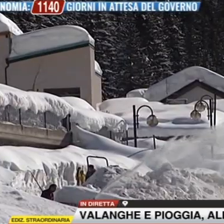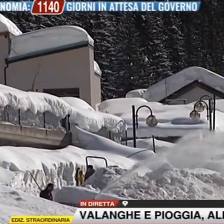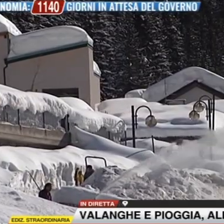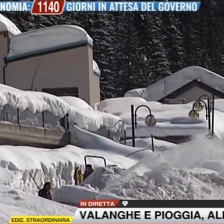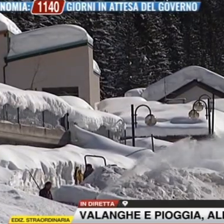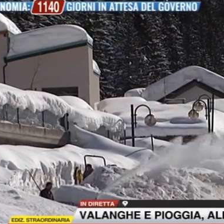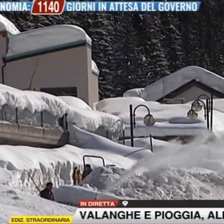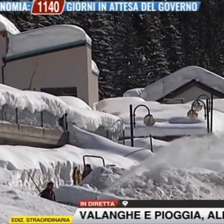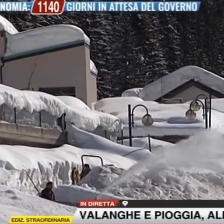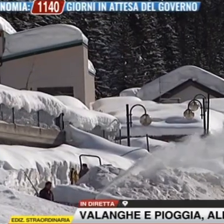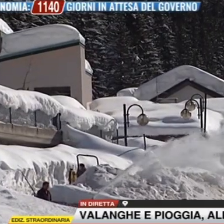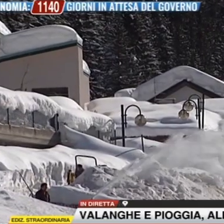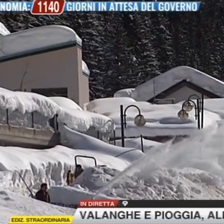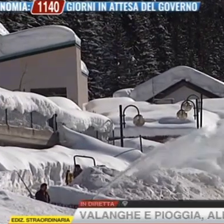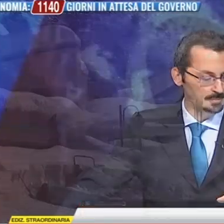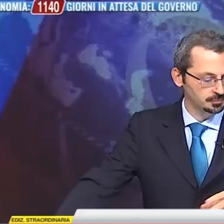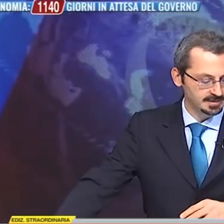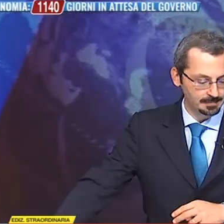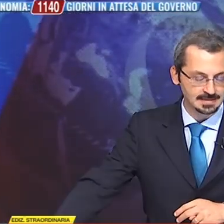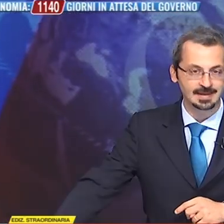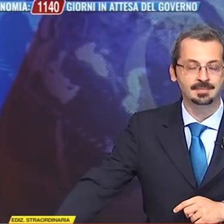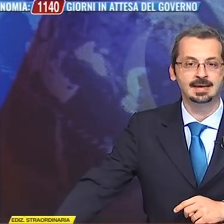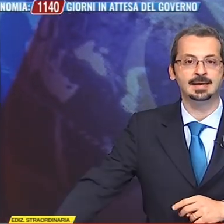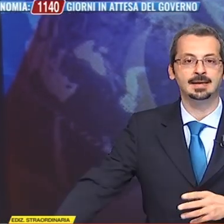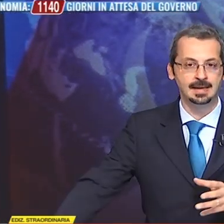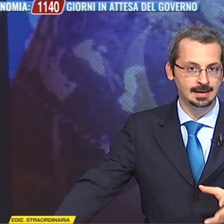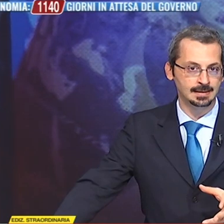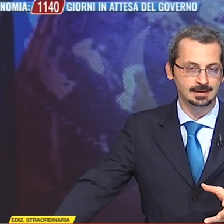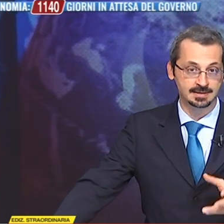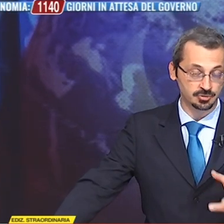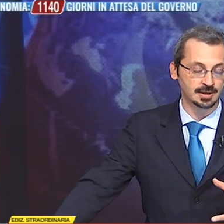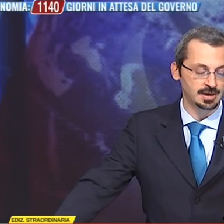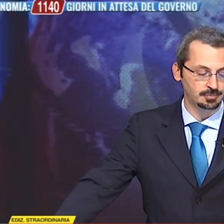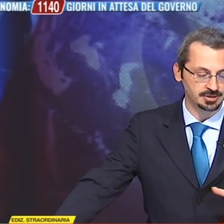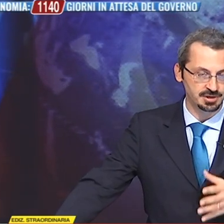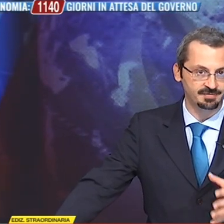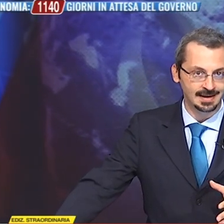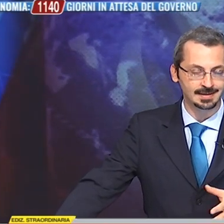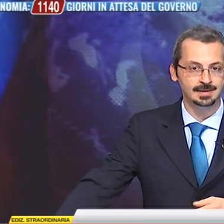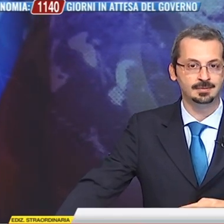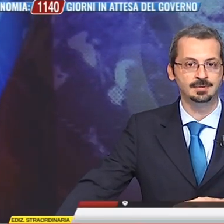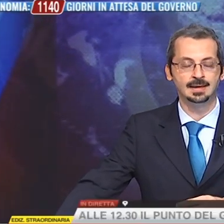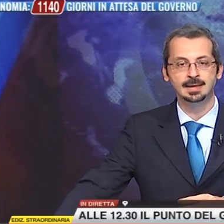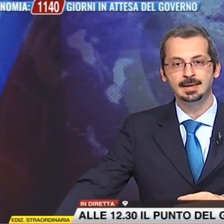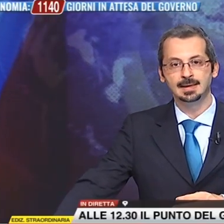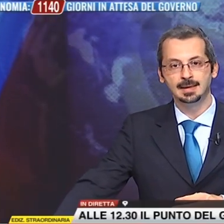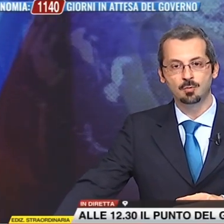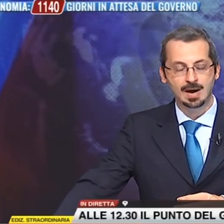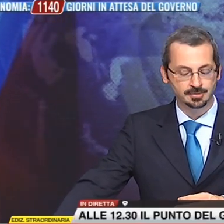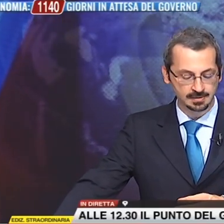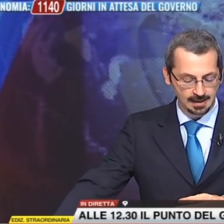questa situazione del maltempo, poi evidentemente nel punto stampa di Zaia Marghera l'assessore regionale Botaccin farà